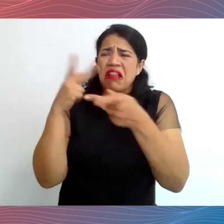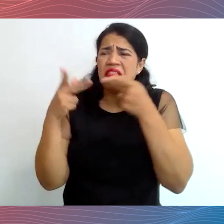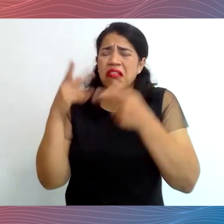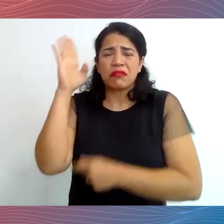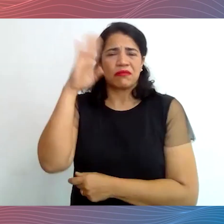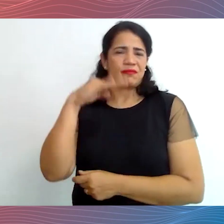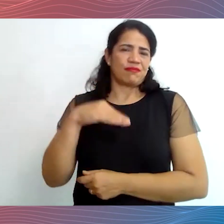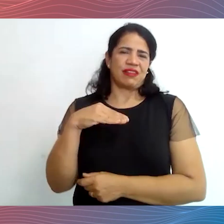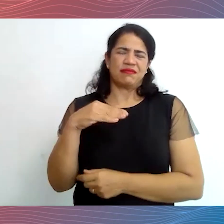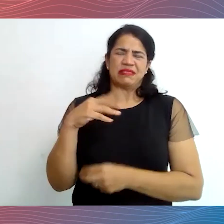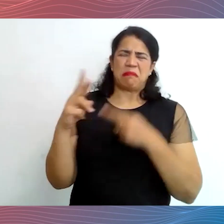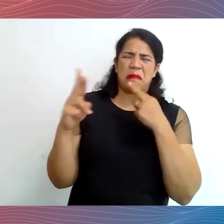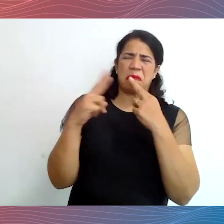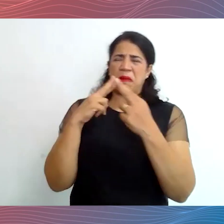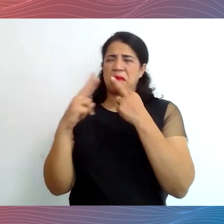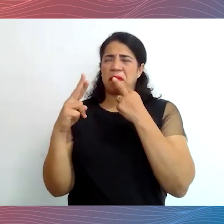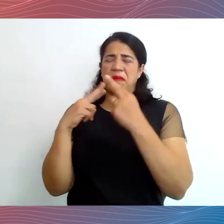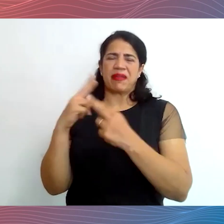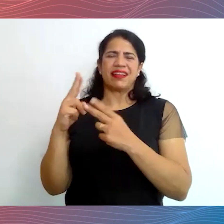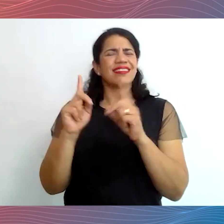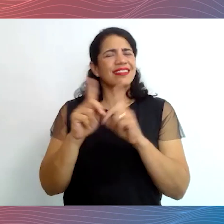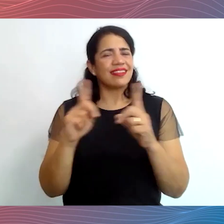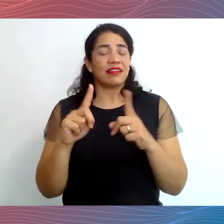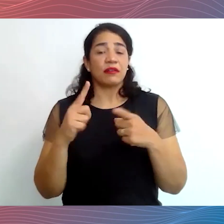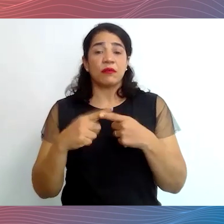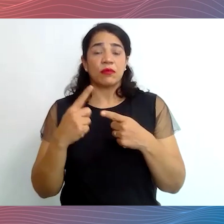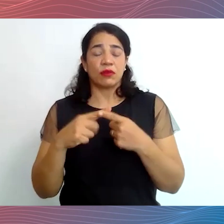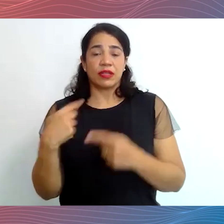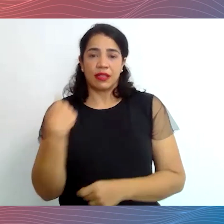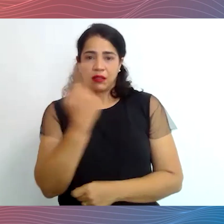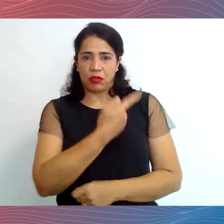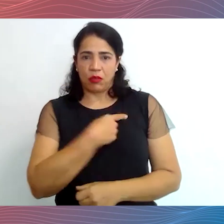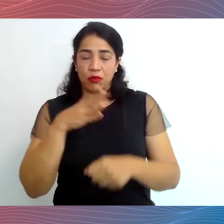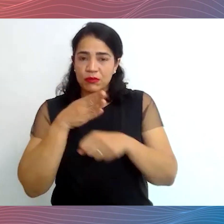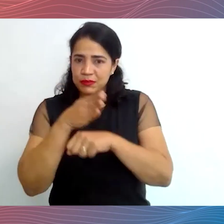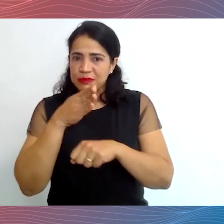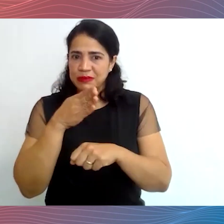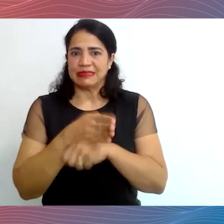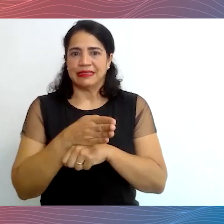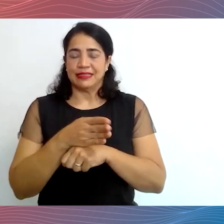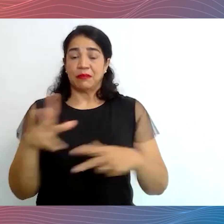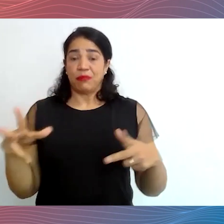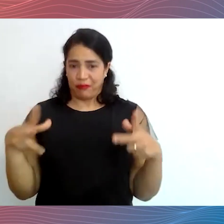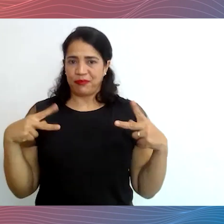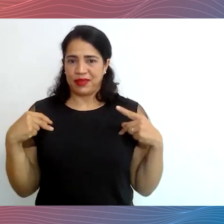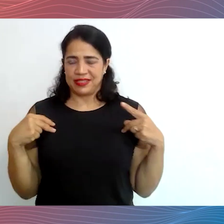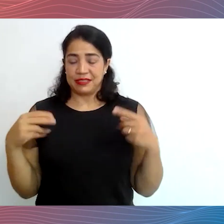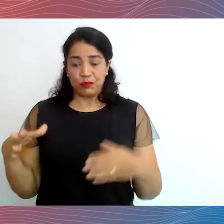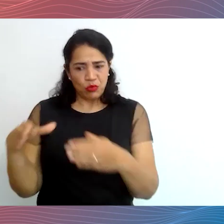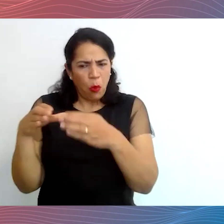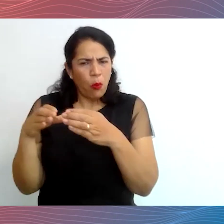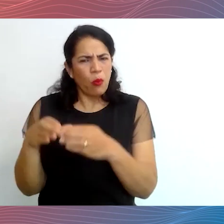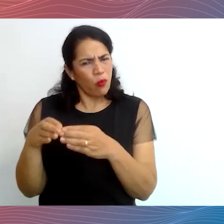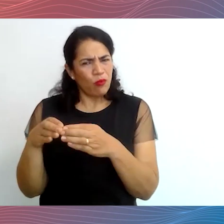estamos lutando no mesmo time, edificando o mesmo corpo, né? Então, e não mais